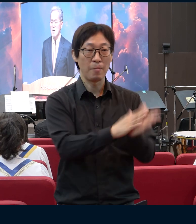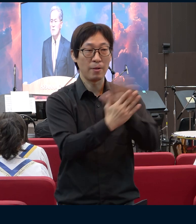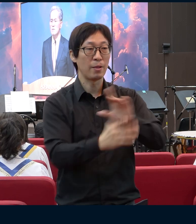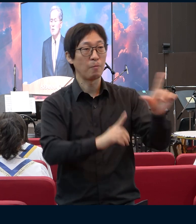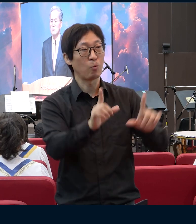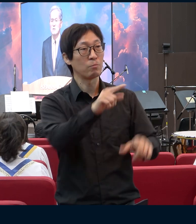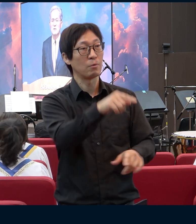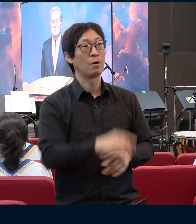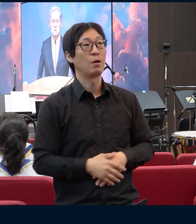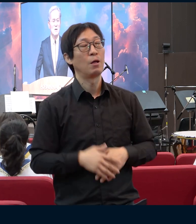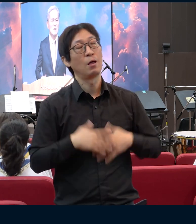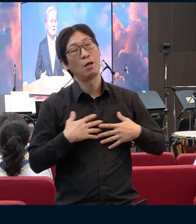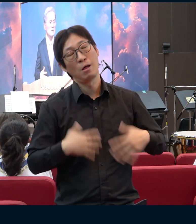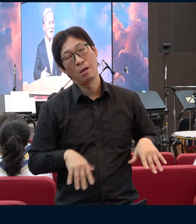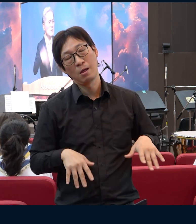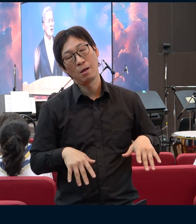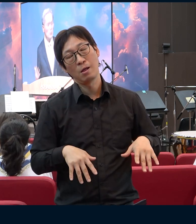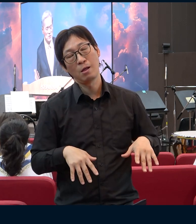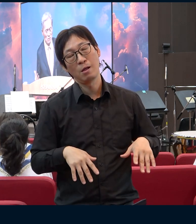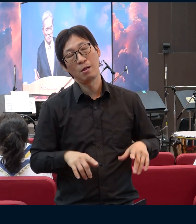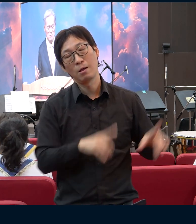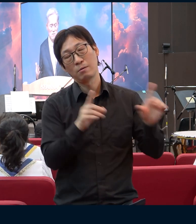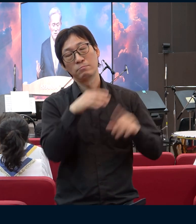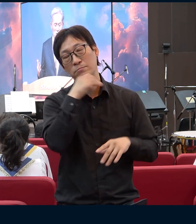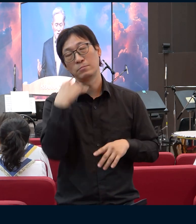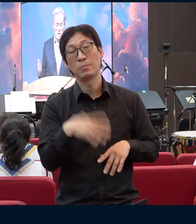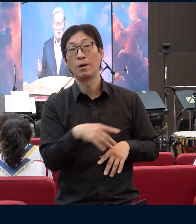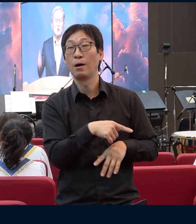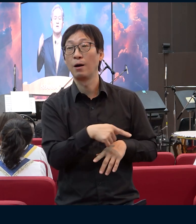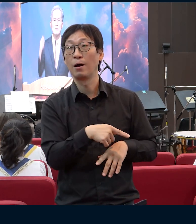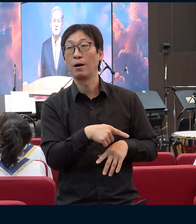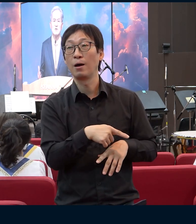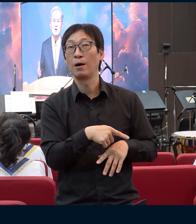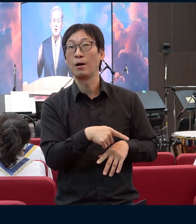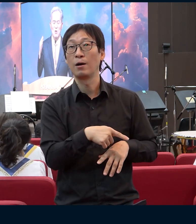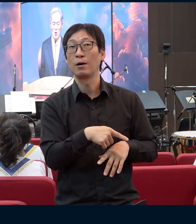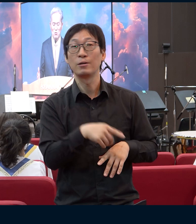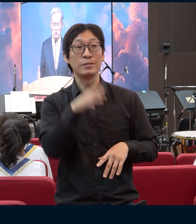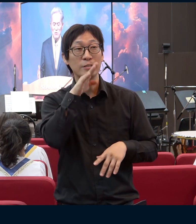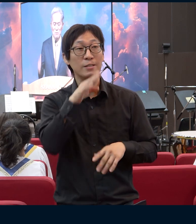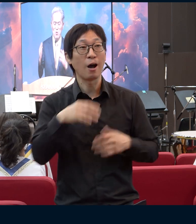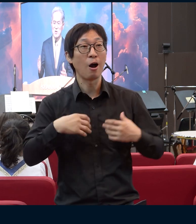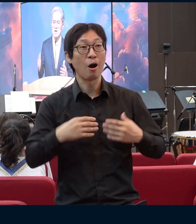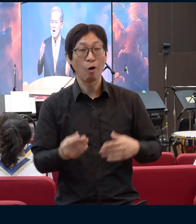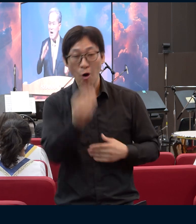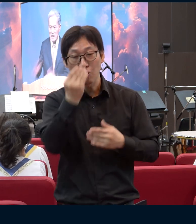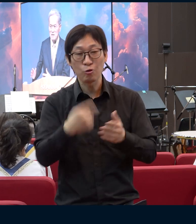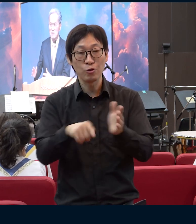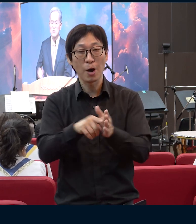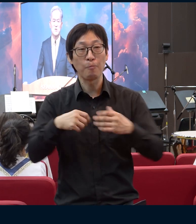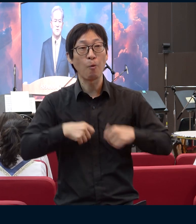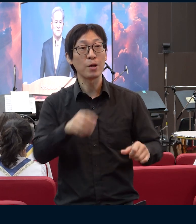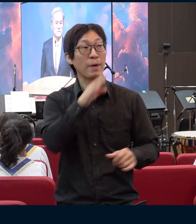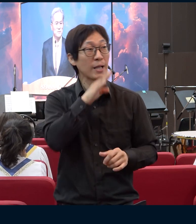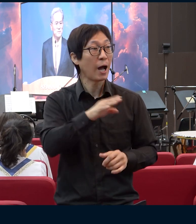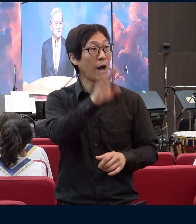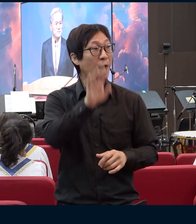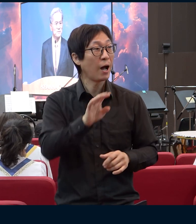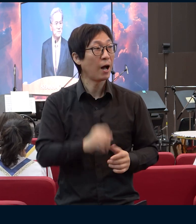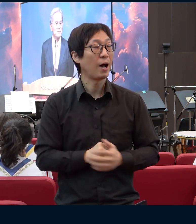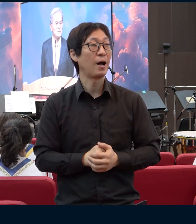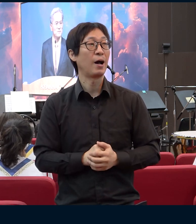예, 삶에 어떤 그런 재미가 없어요. 그렇다면 이건 거룩을 위한 포기가 아니라는 거죠.